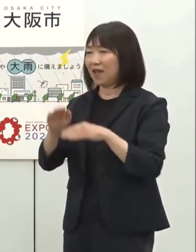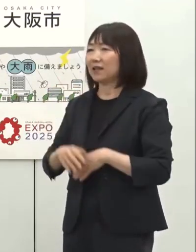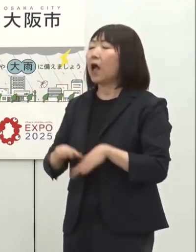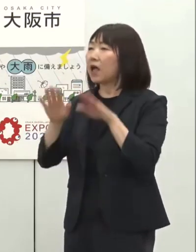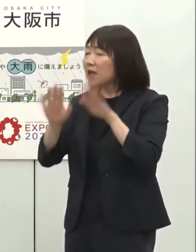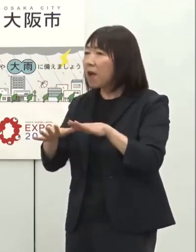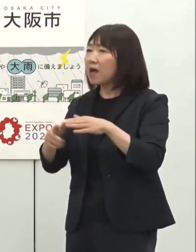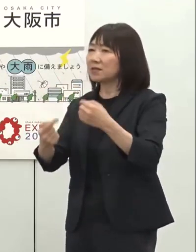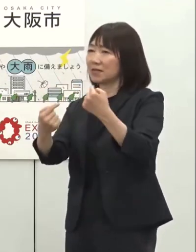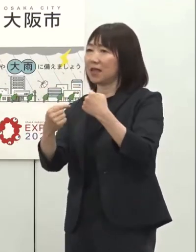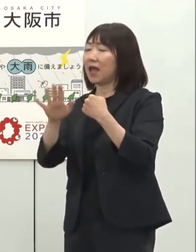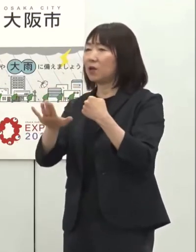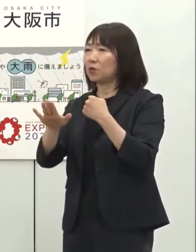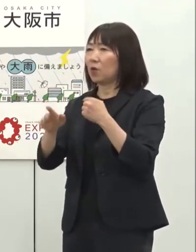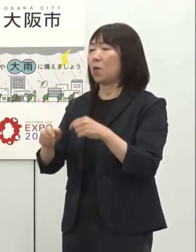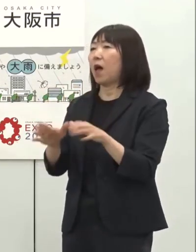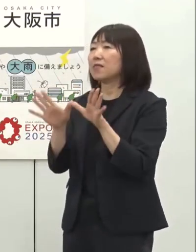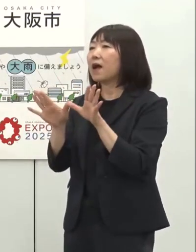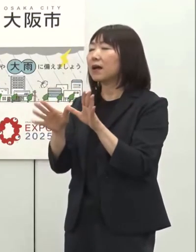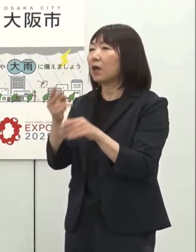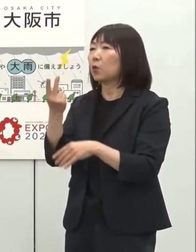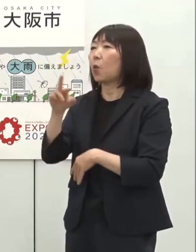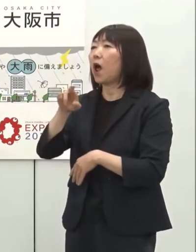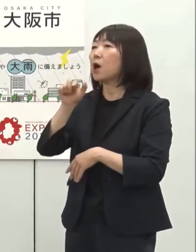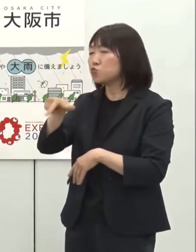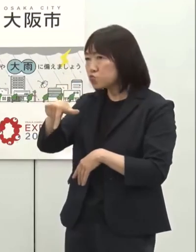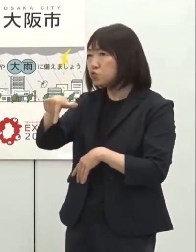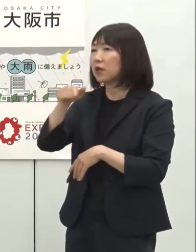て、大阪市内もそうですし万博寺も